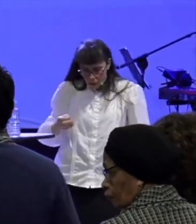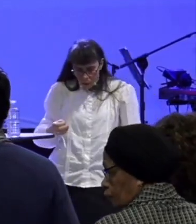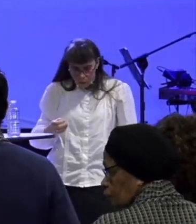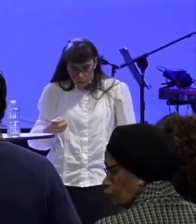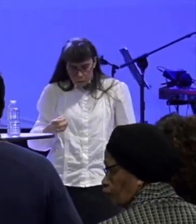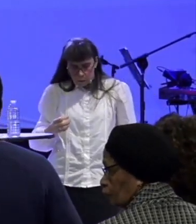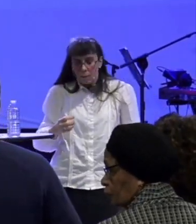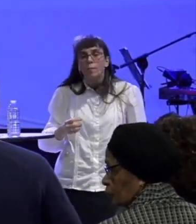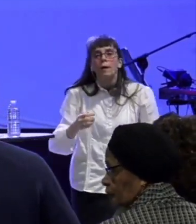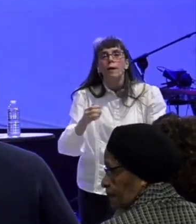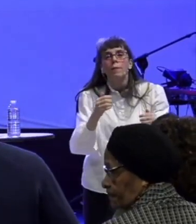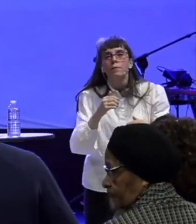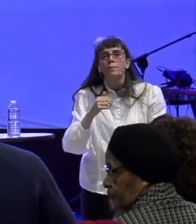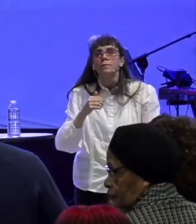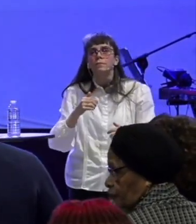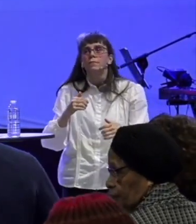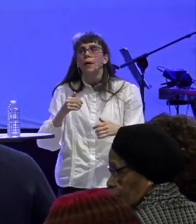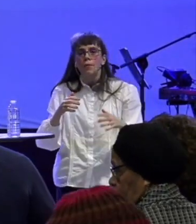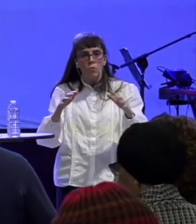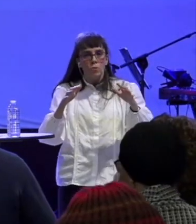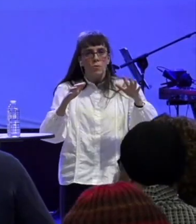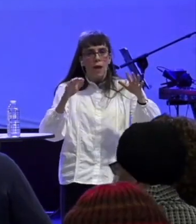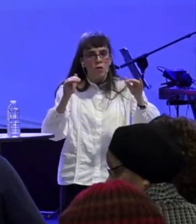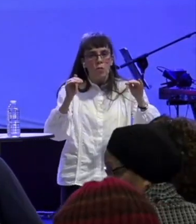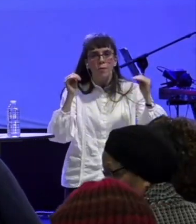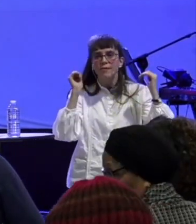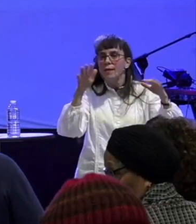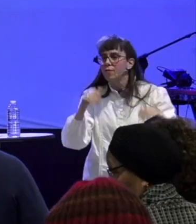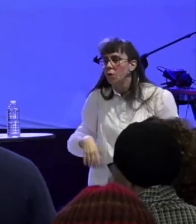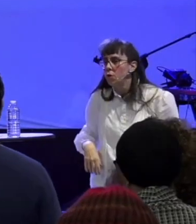Et ces anges seront dépêchés pour toi.